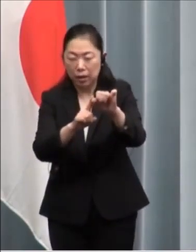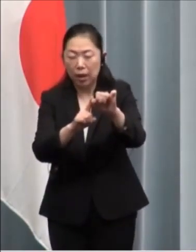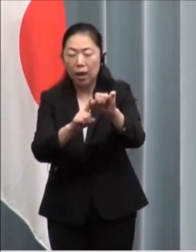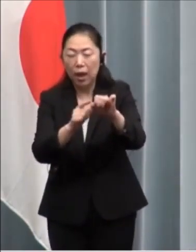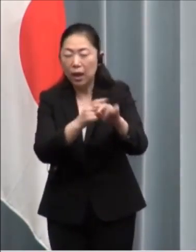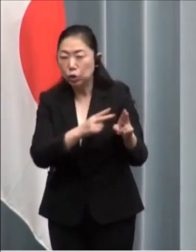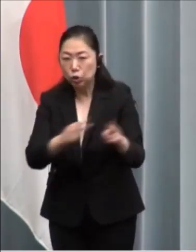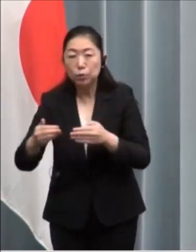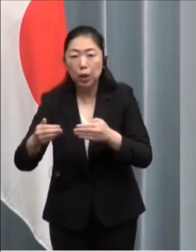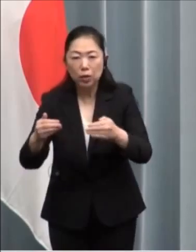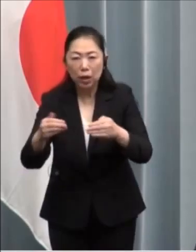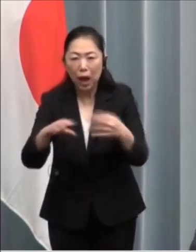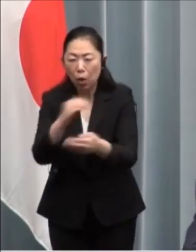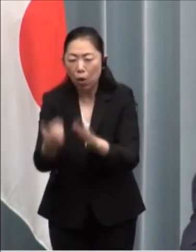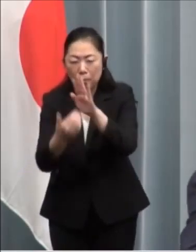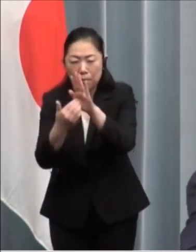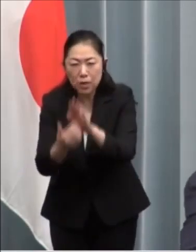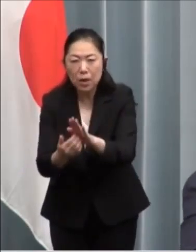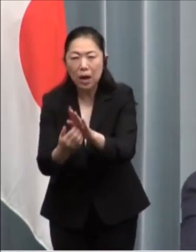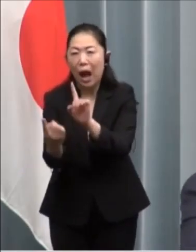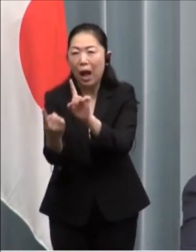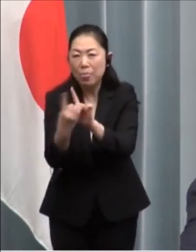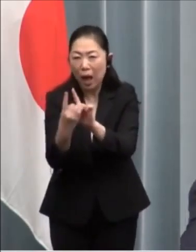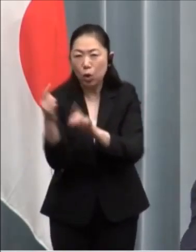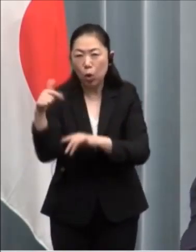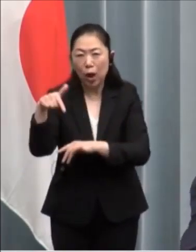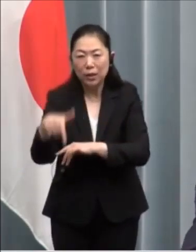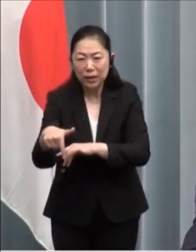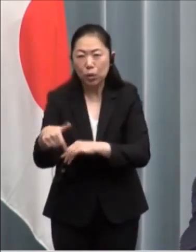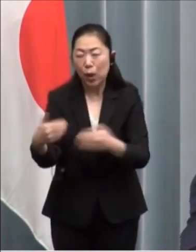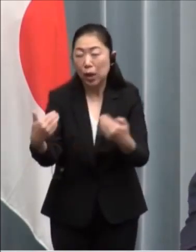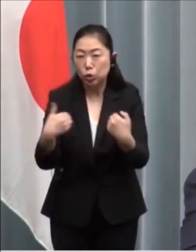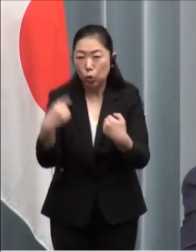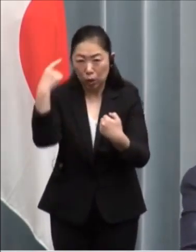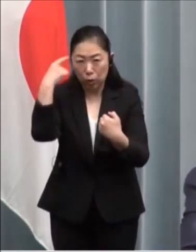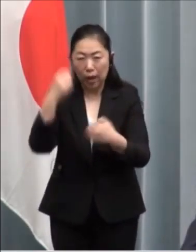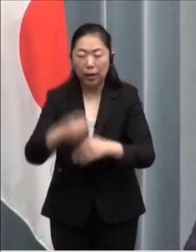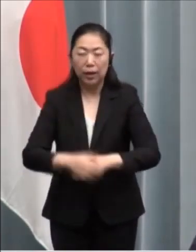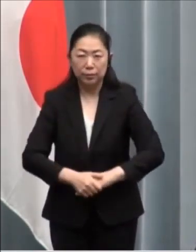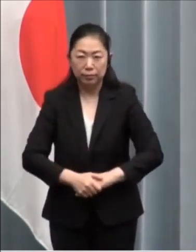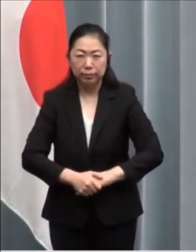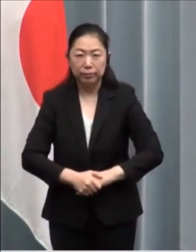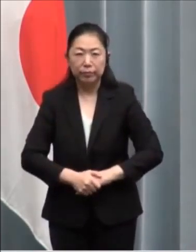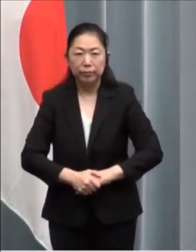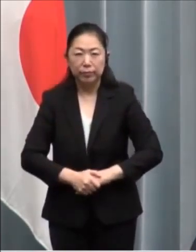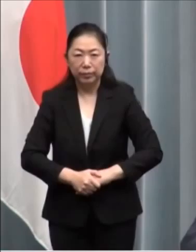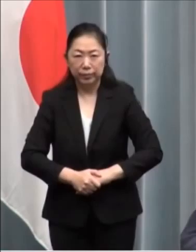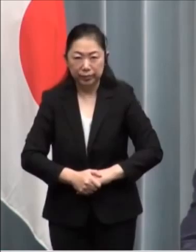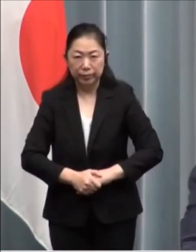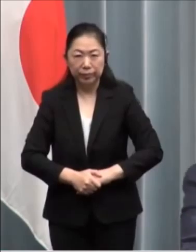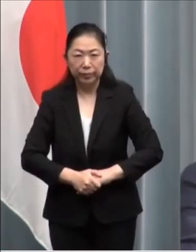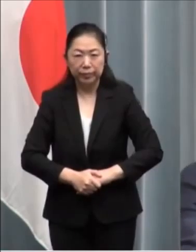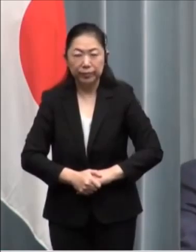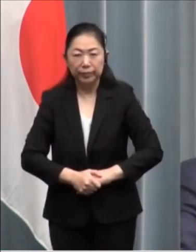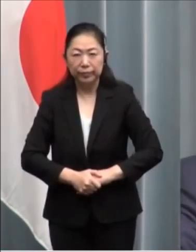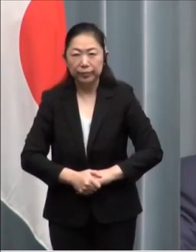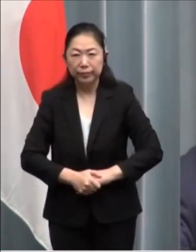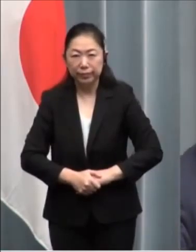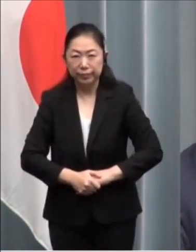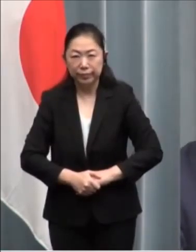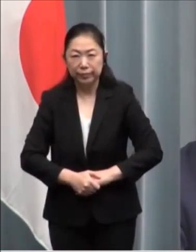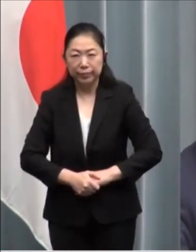ような対応を取るということが政府の基本的な考え方であります。 国会日程ありますのでご協力お願いします。